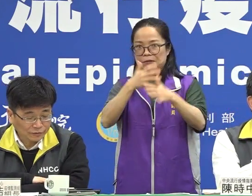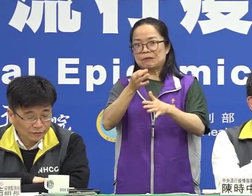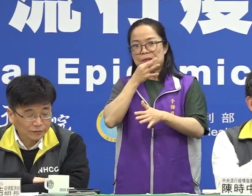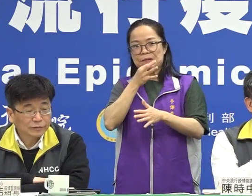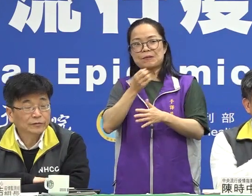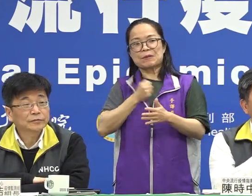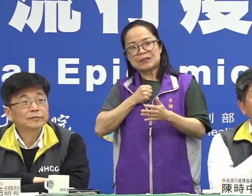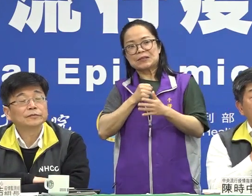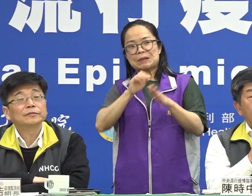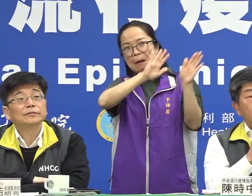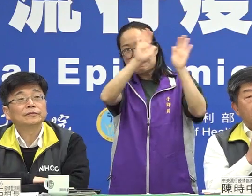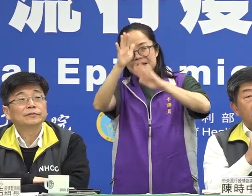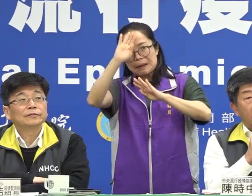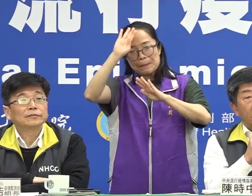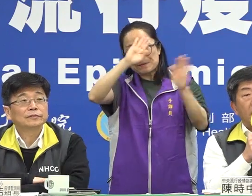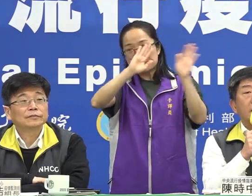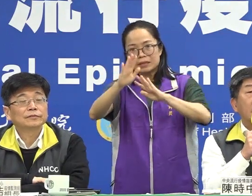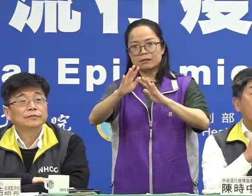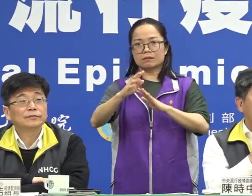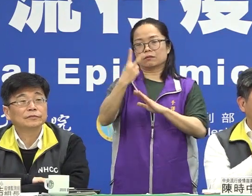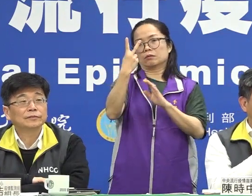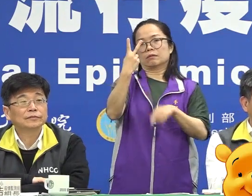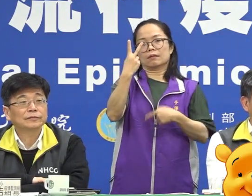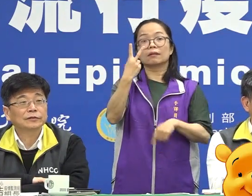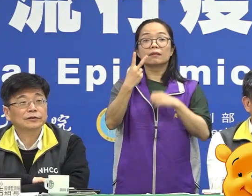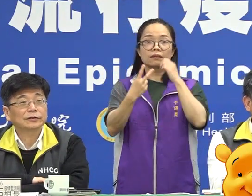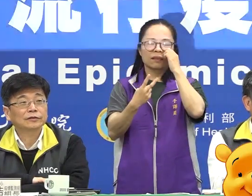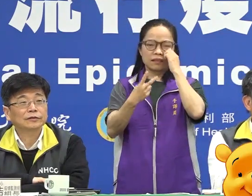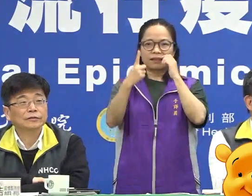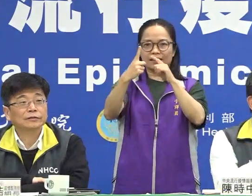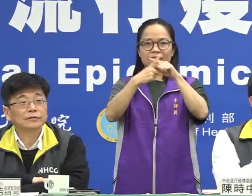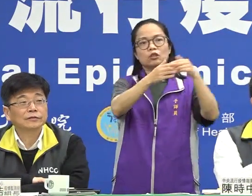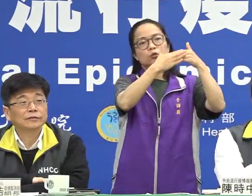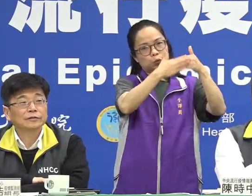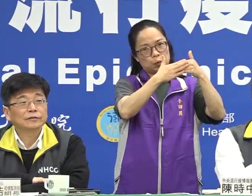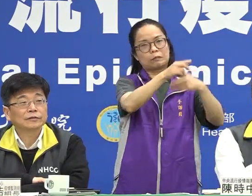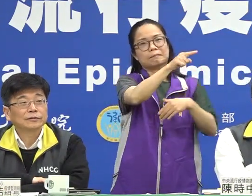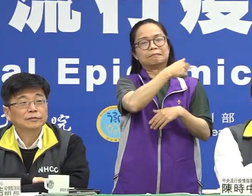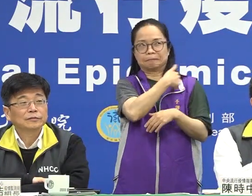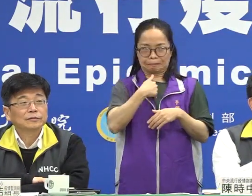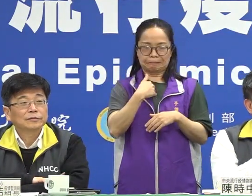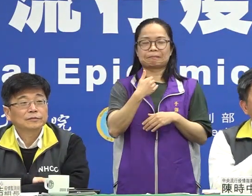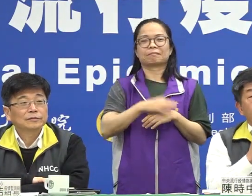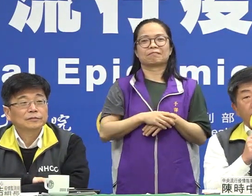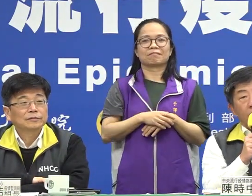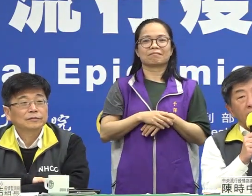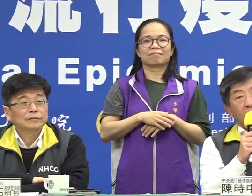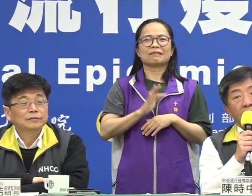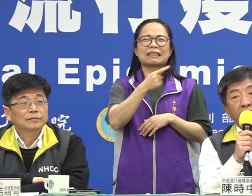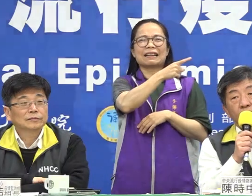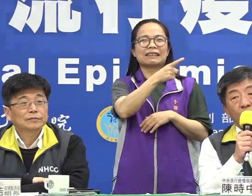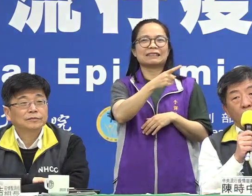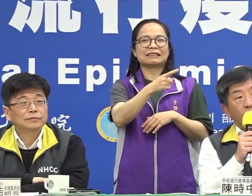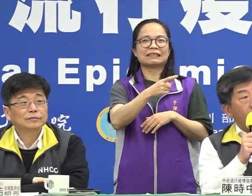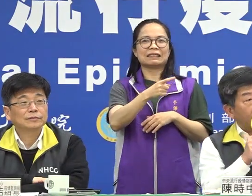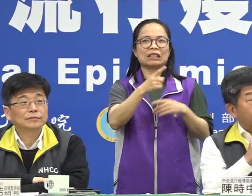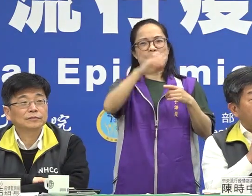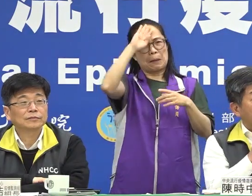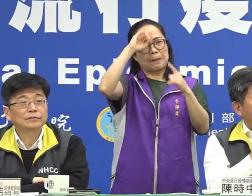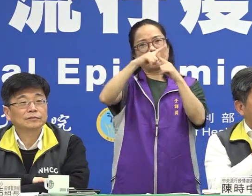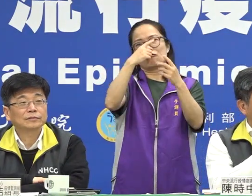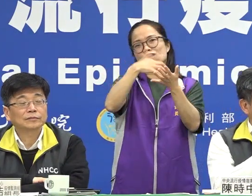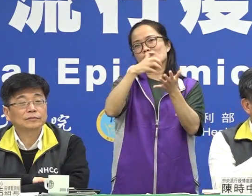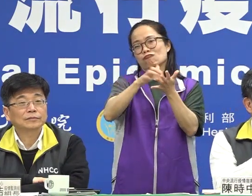测这个疫情的是有2个了一个是中国了。可是因为它的 case 最多